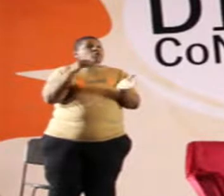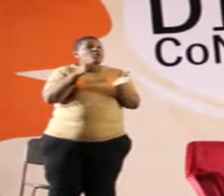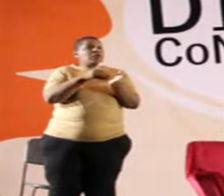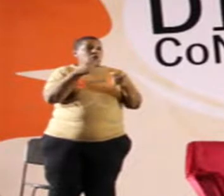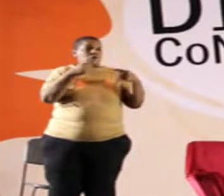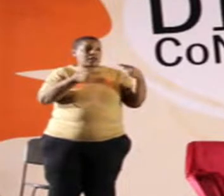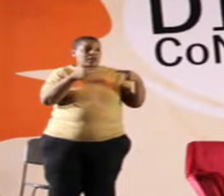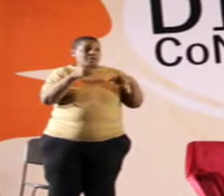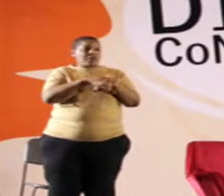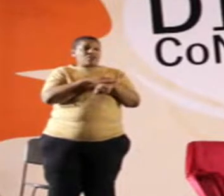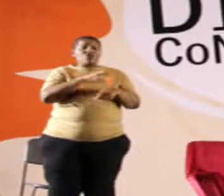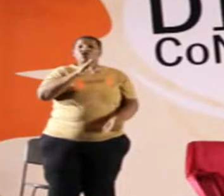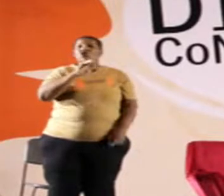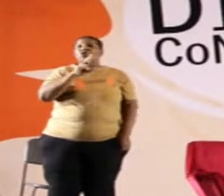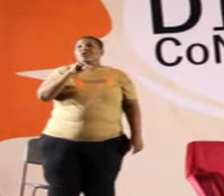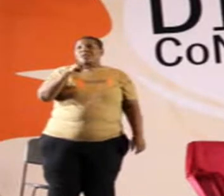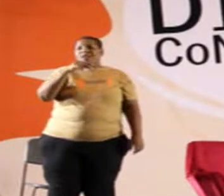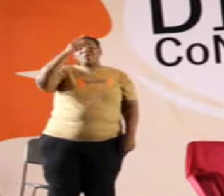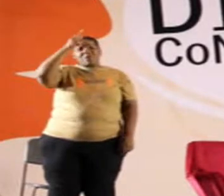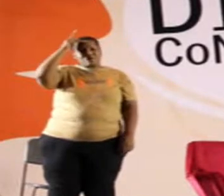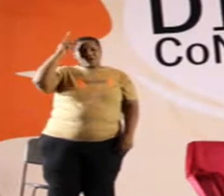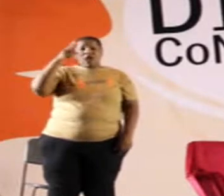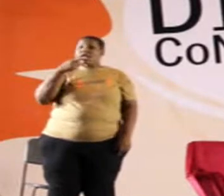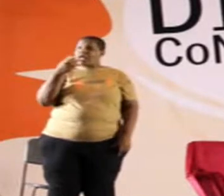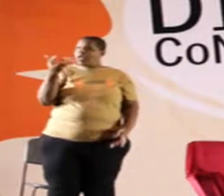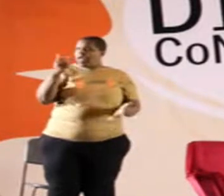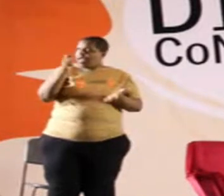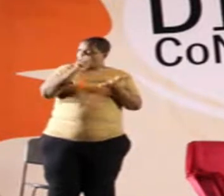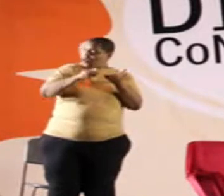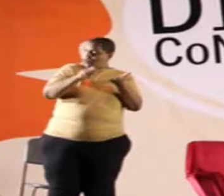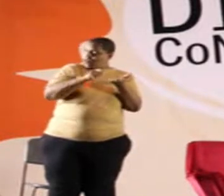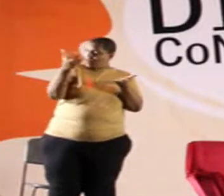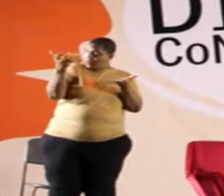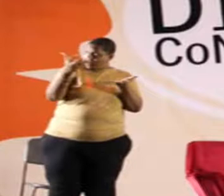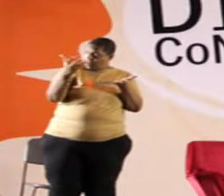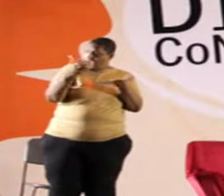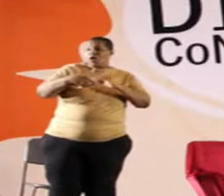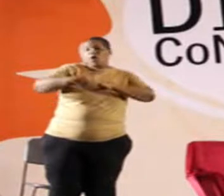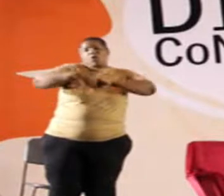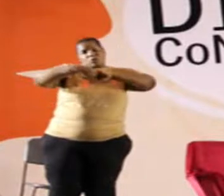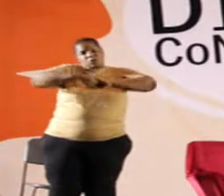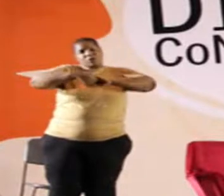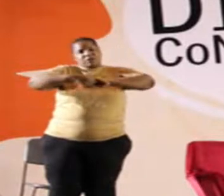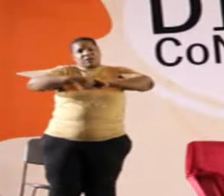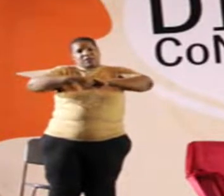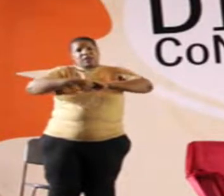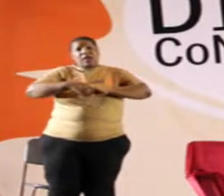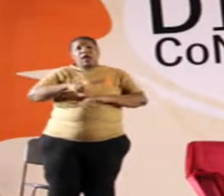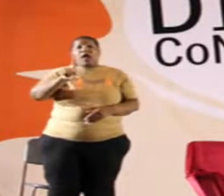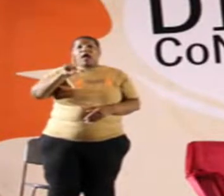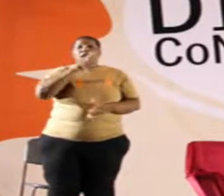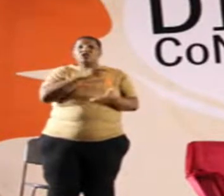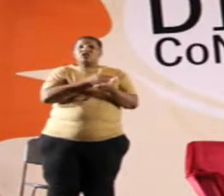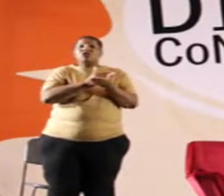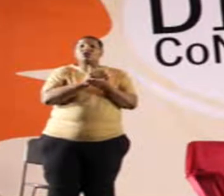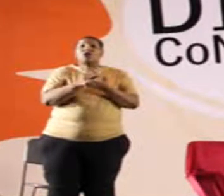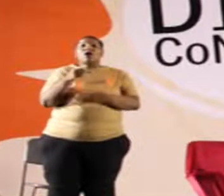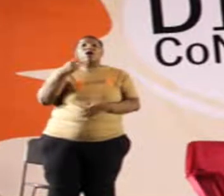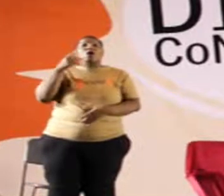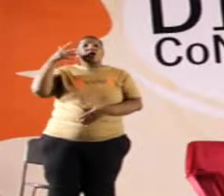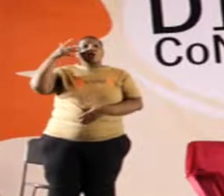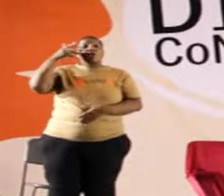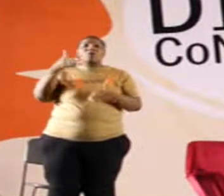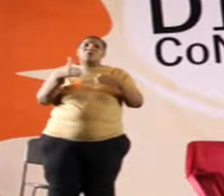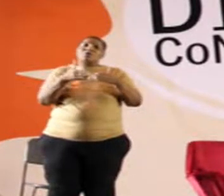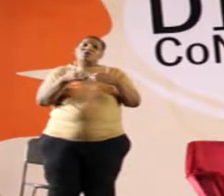debate, Jurema Werneck atenderá aos que quiserem autografar livros ou cumprimentá-la. Antes de iniciar a palestra, pedimos